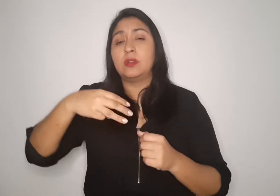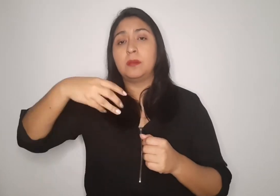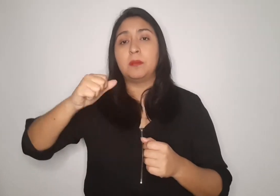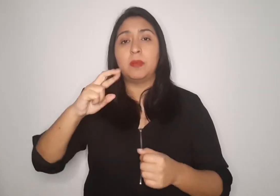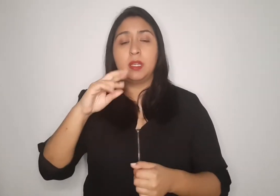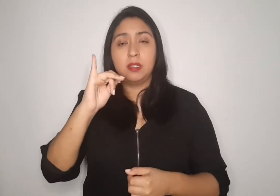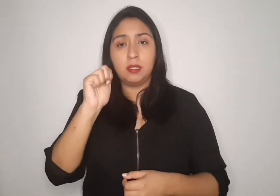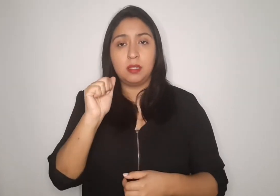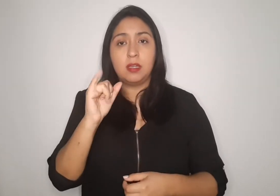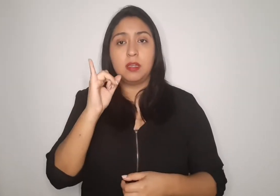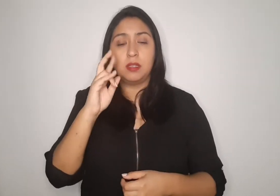su equipo,